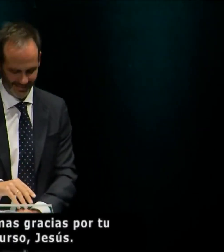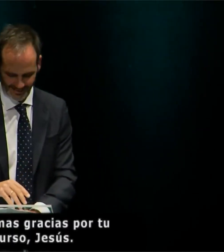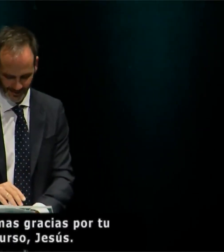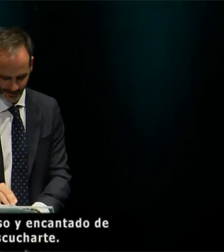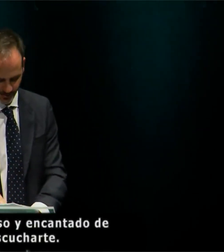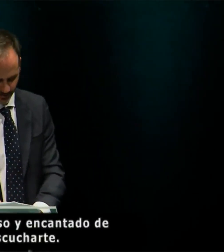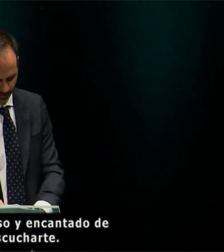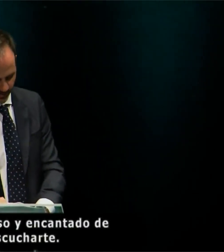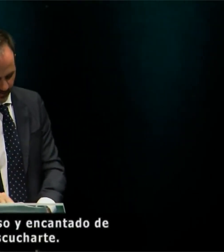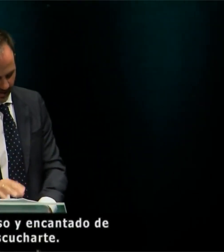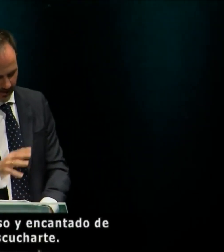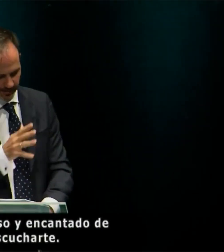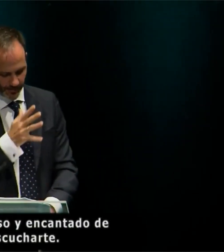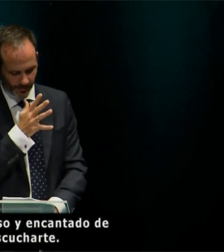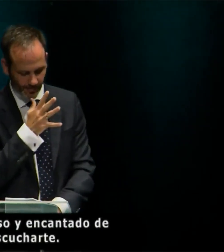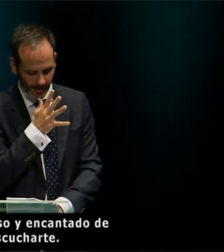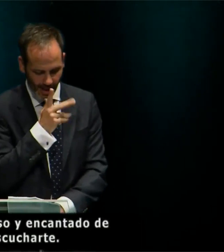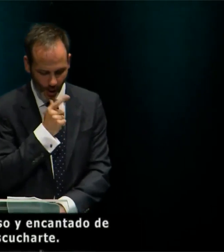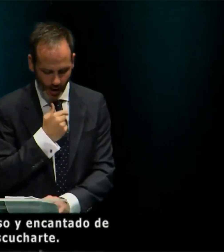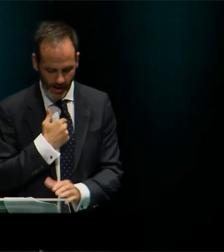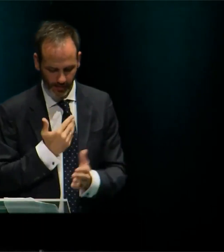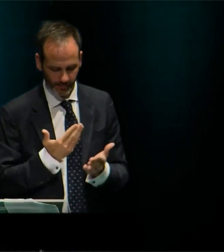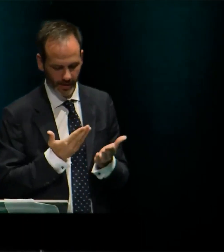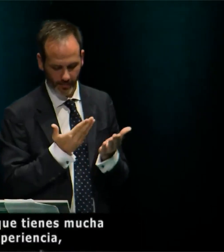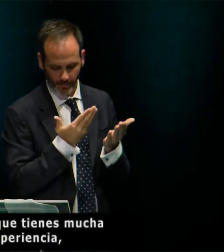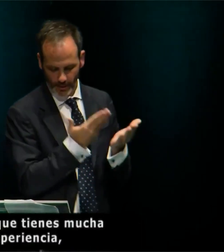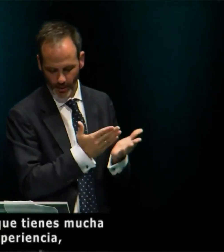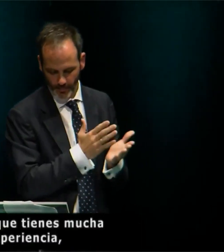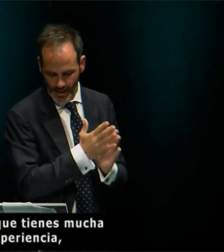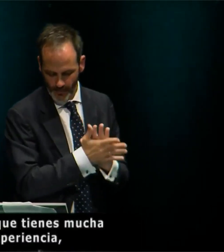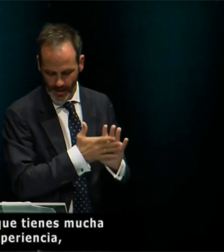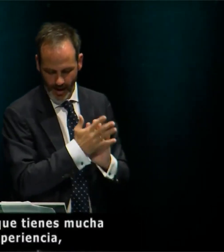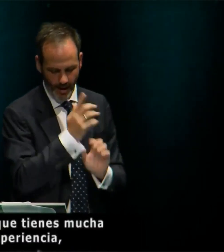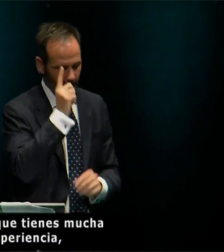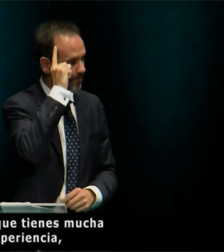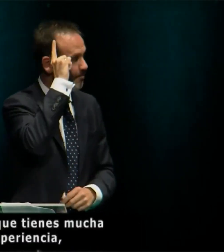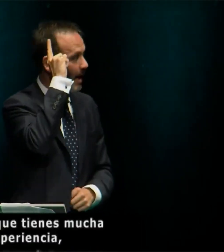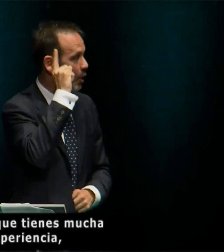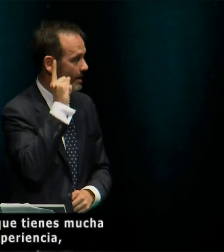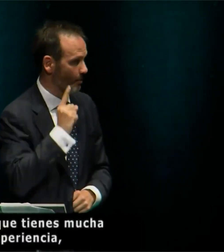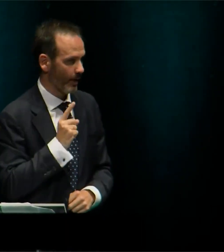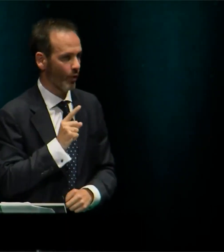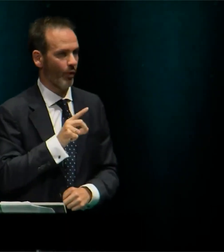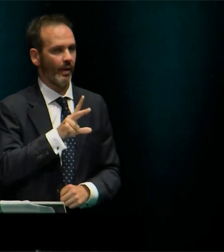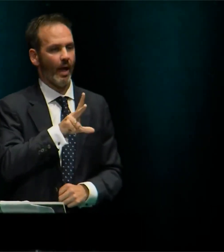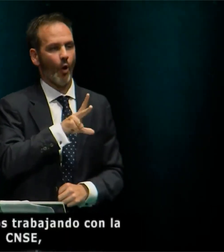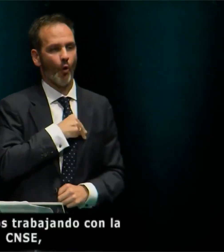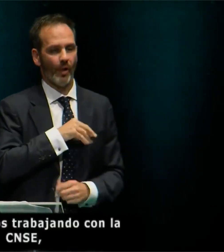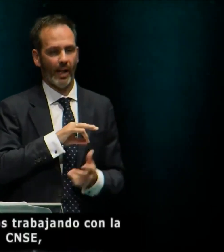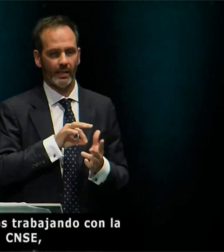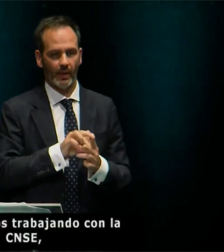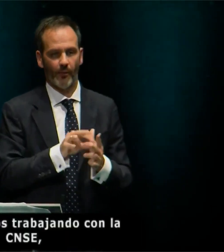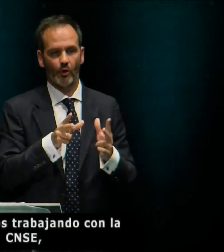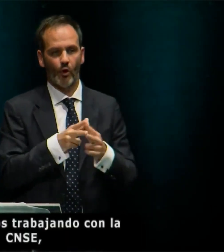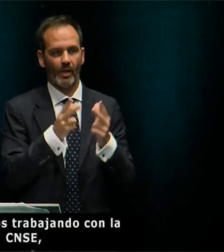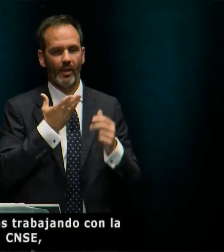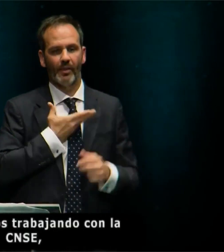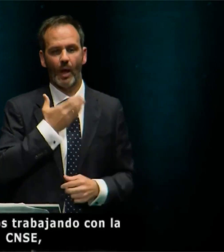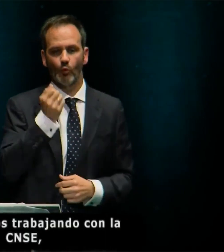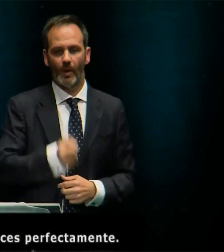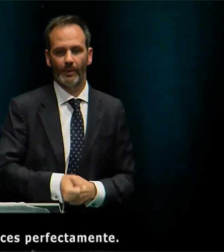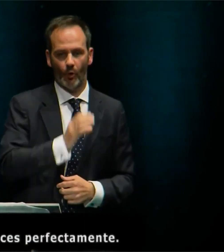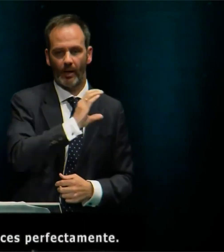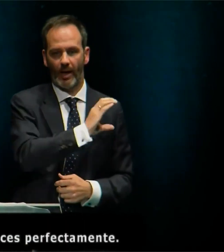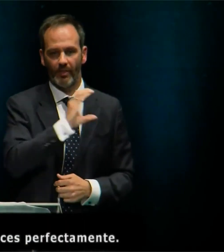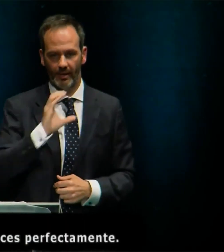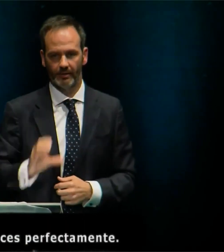con la CNSE, o sea que la conoces perfectamente. Bueno, pues ahora es el turno de María José Pulido, concejala